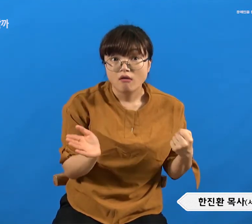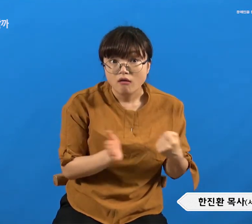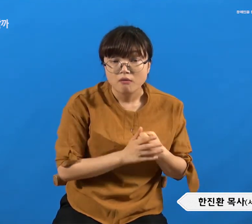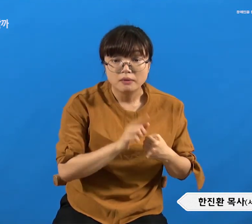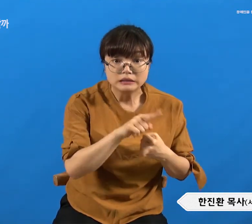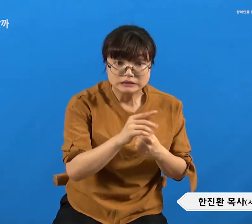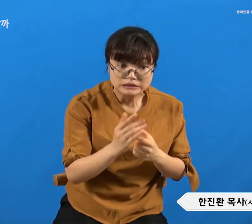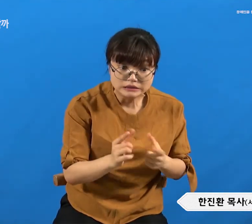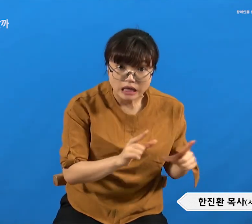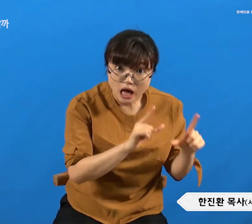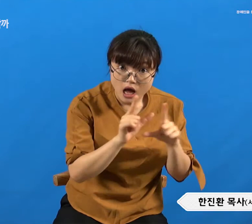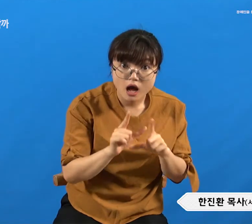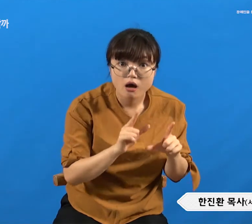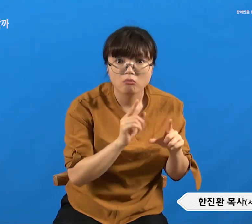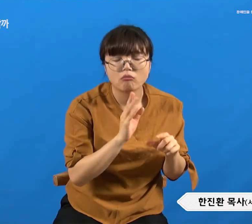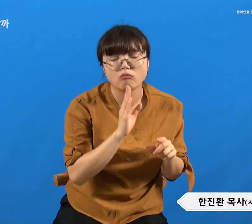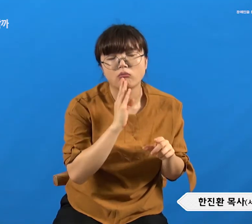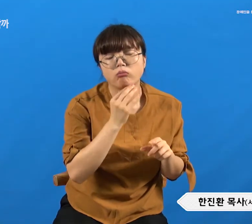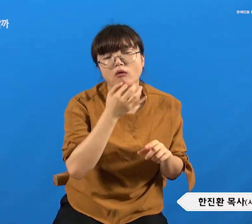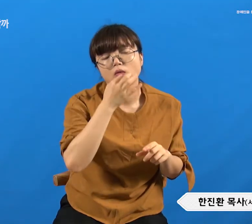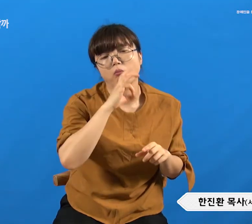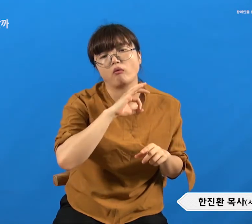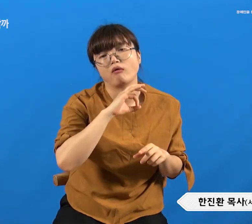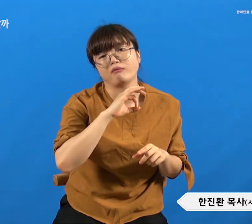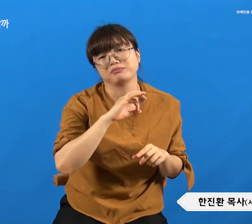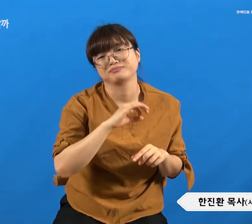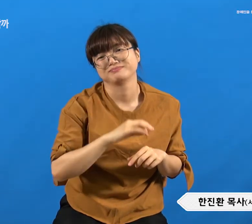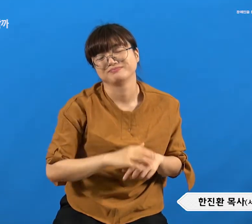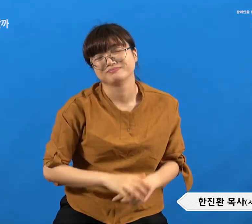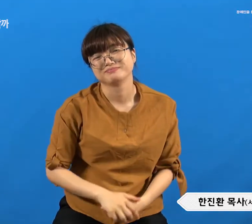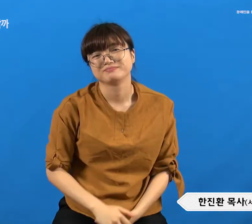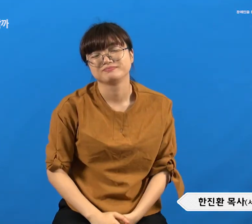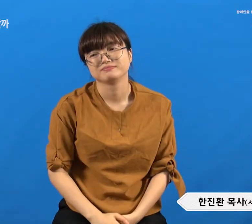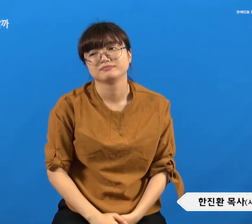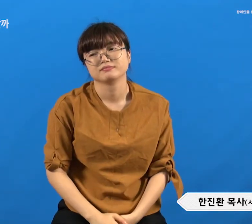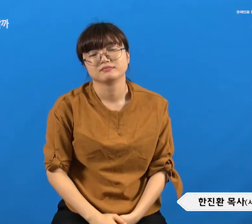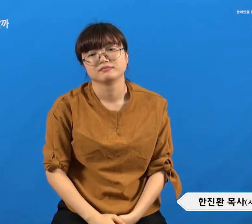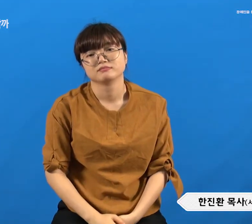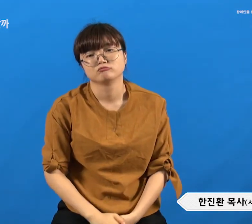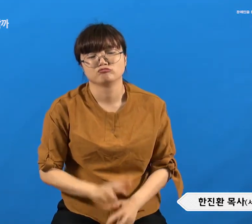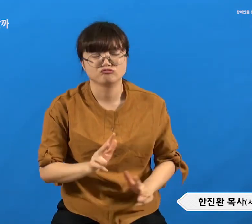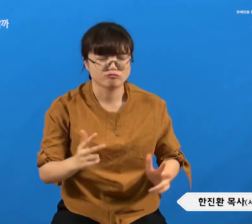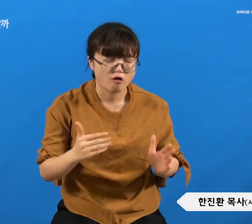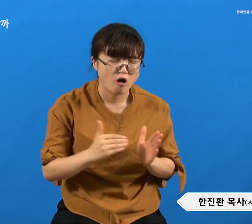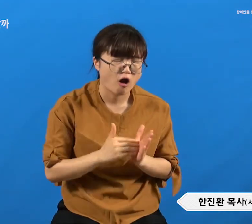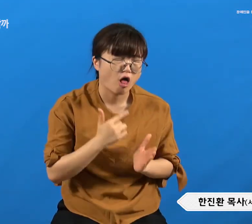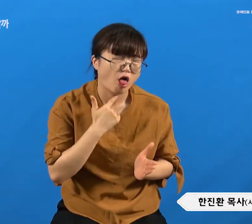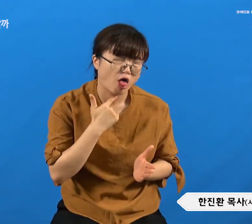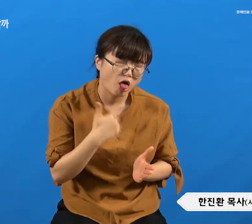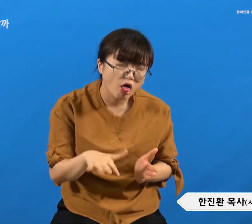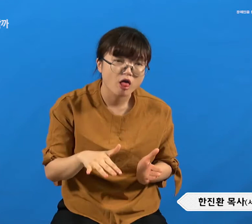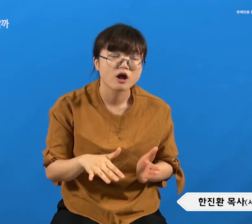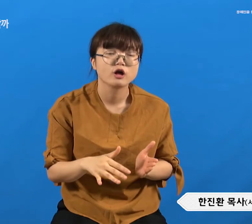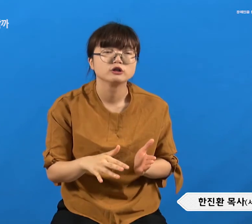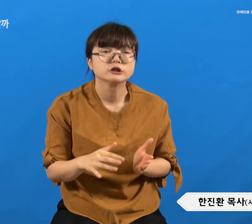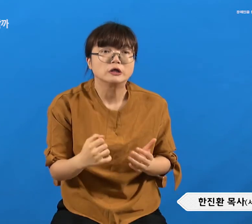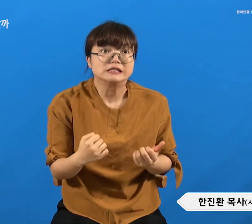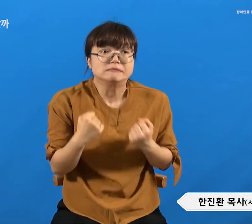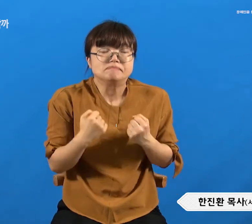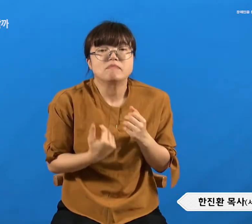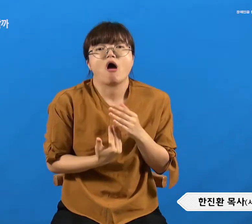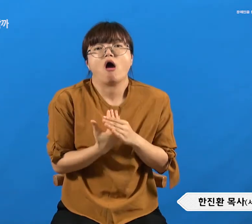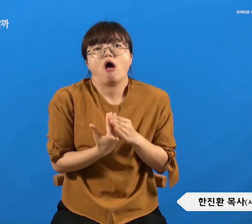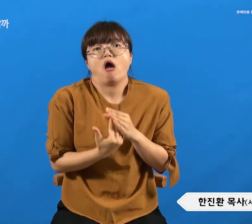그러니까 그 삶이 얼마나 보람이 있고 행복한지요. 이때까지 누려보지 못했던 에너지가